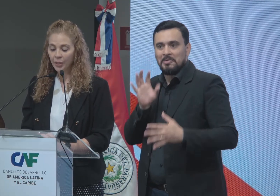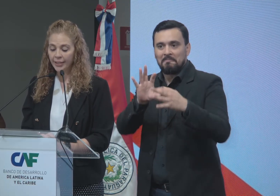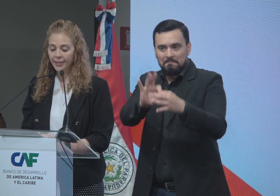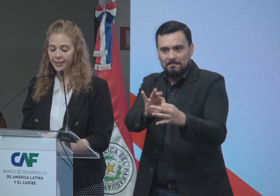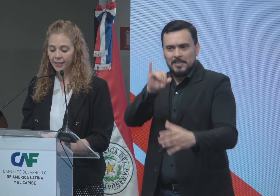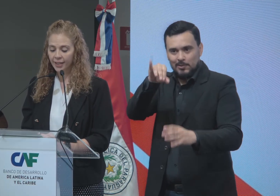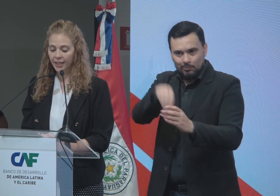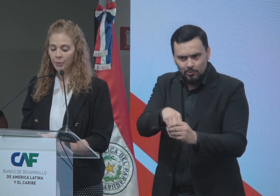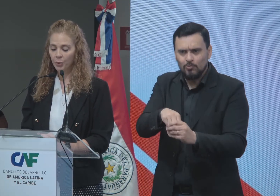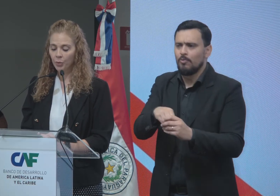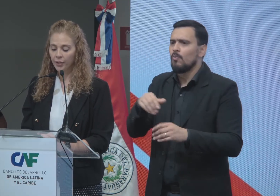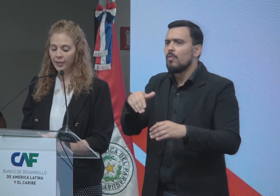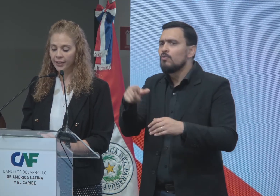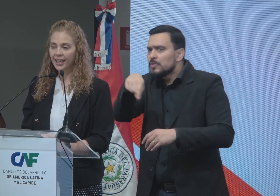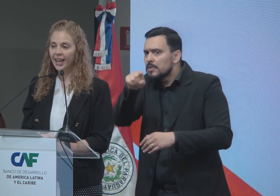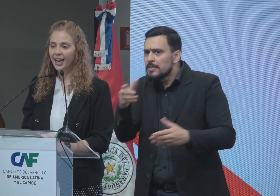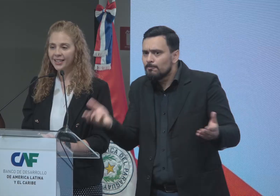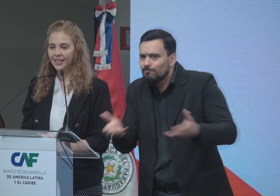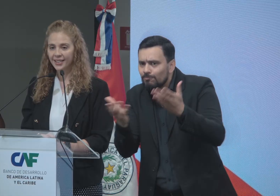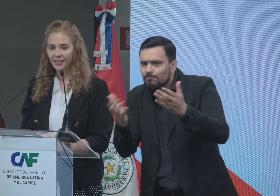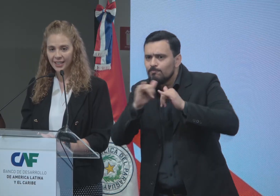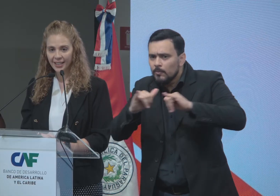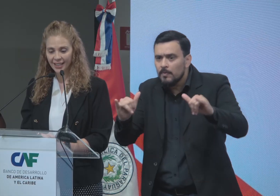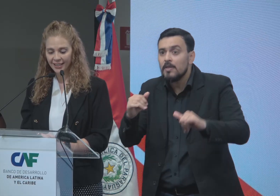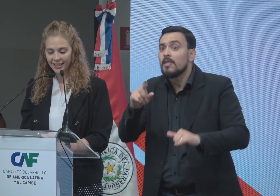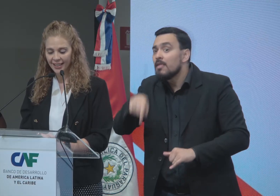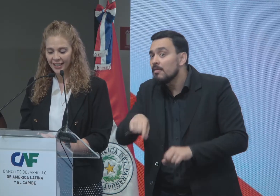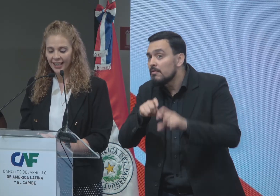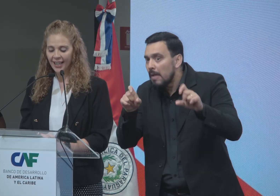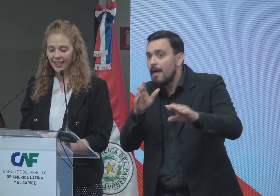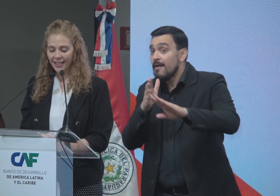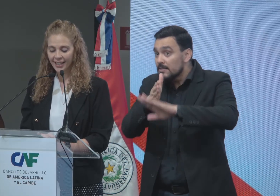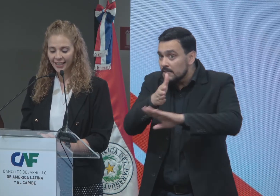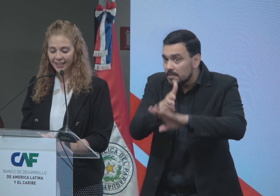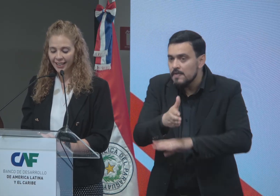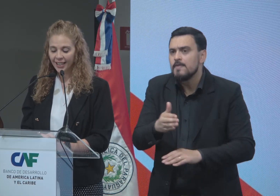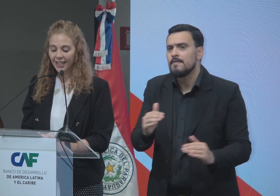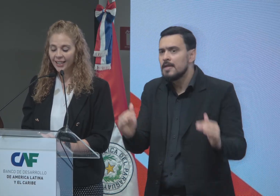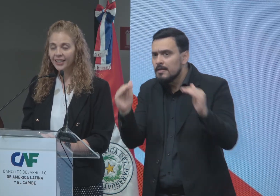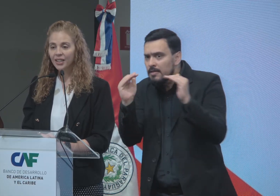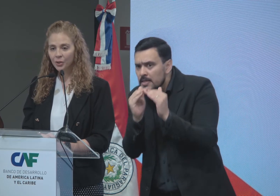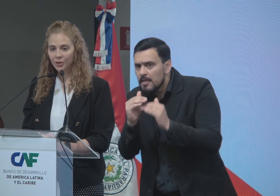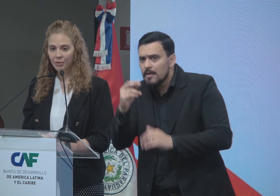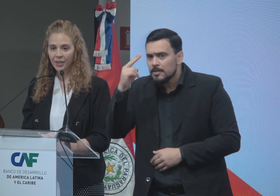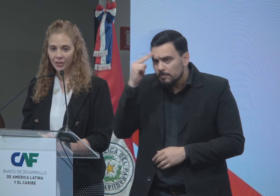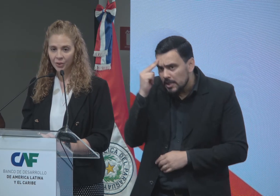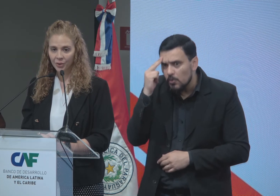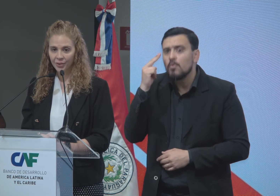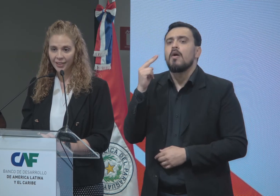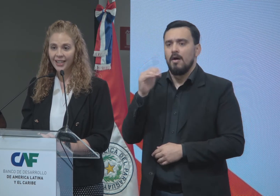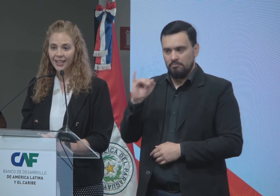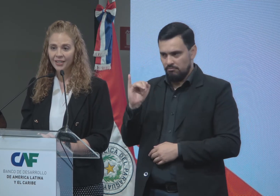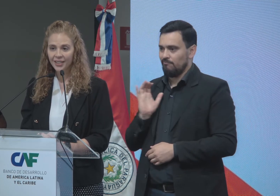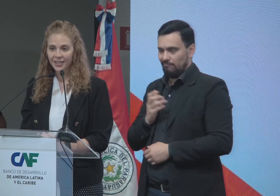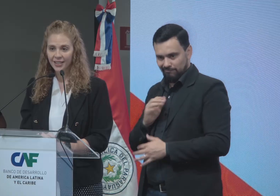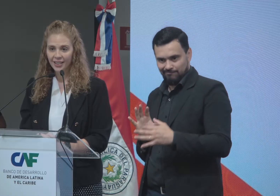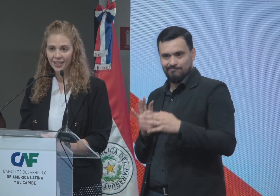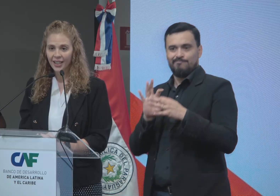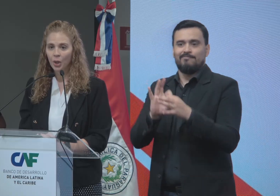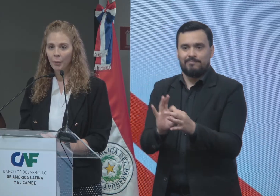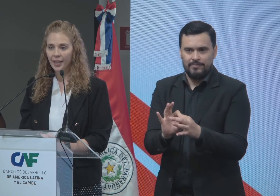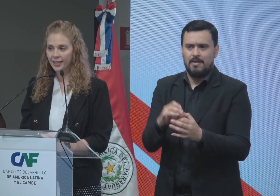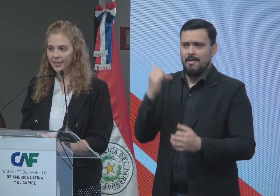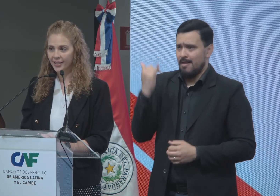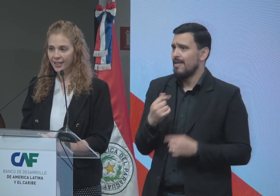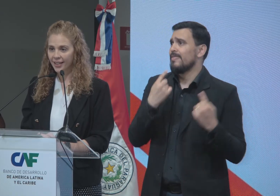Apoyamos iniciativas que promuevan la accesibilidad, la equidad y el reconocimiento de la diversidad en